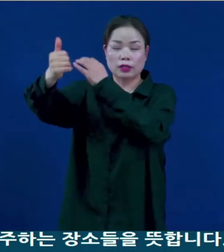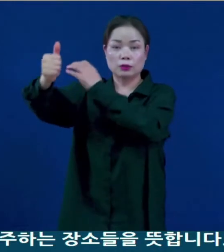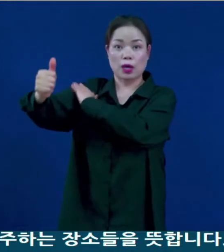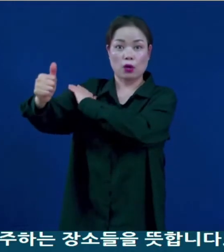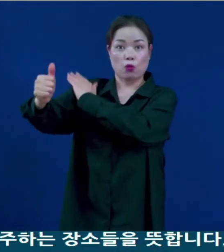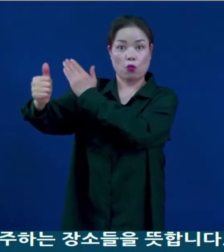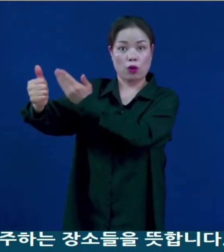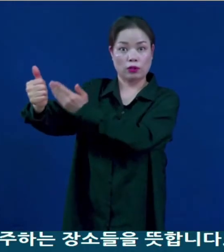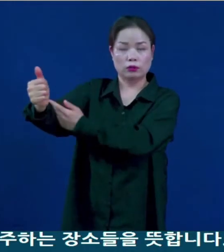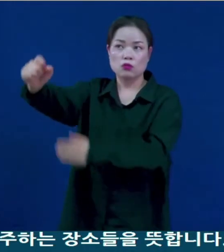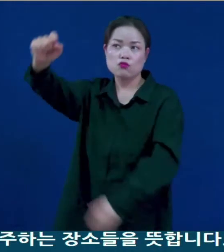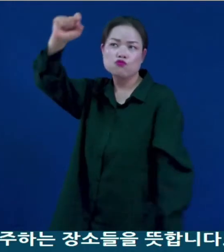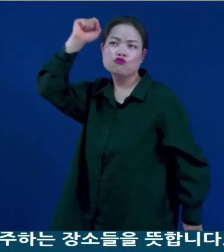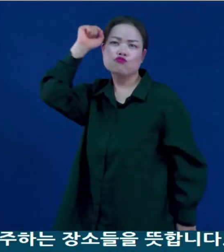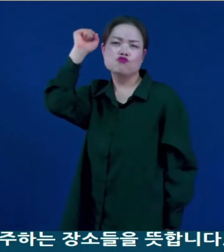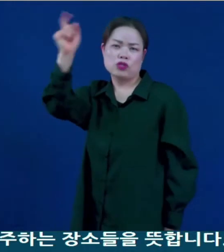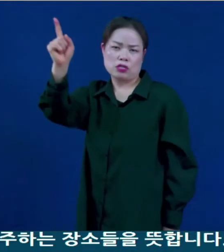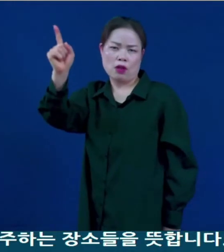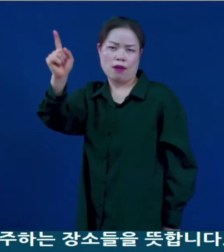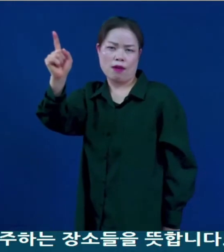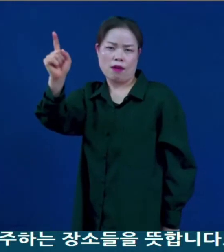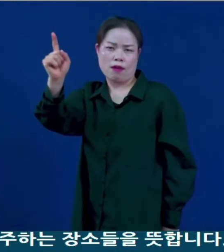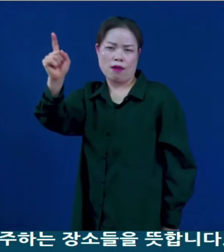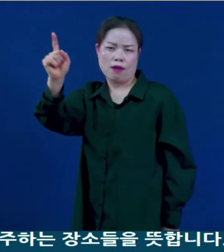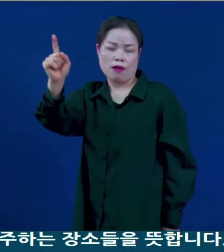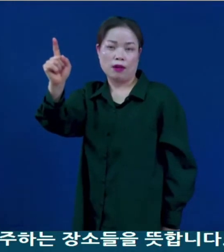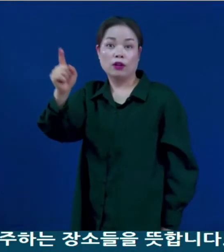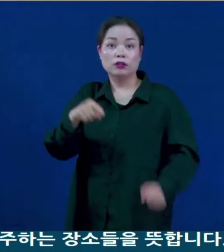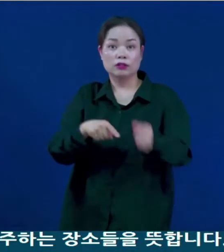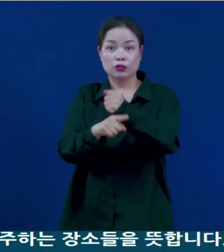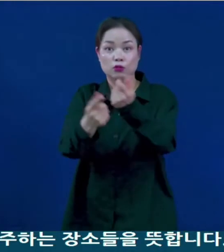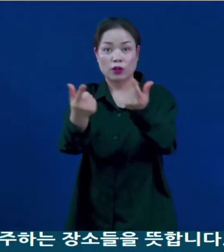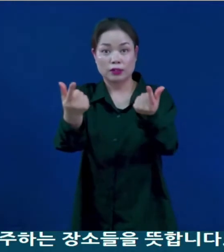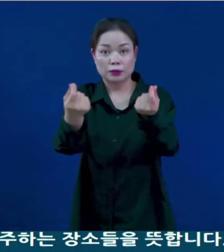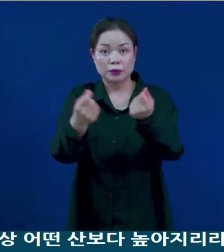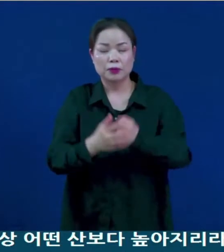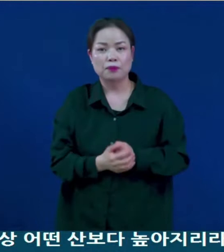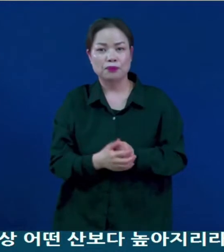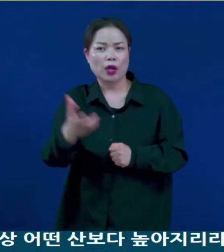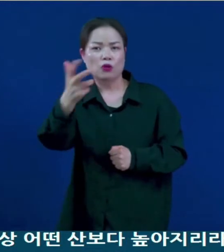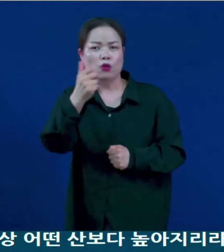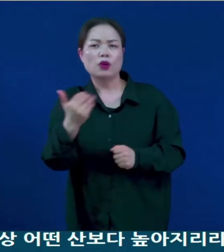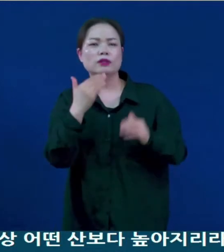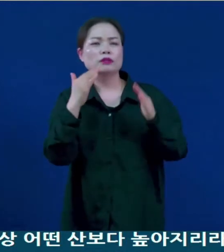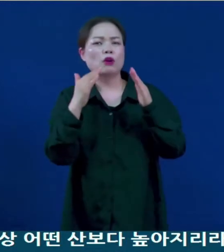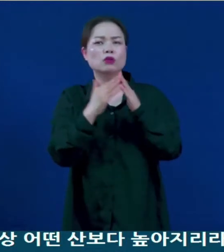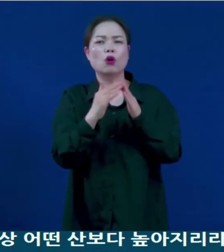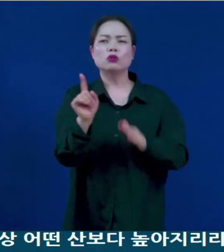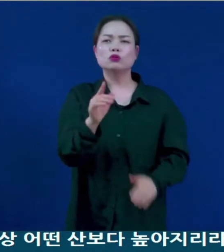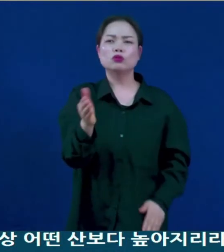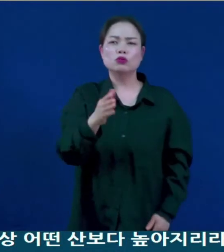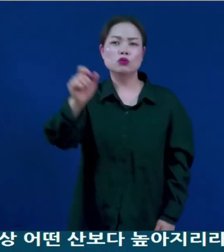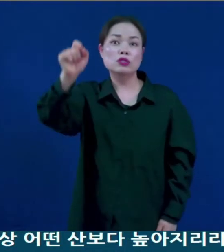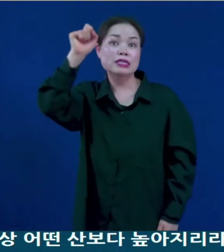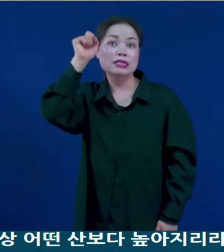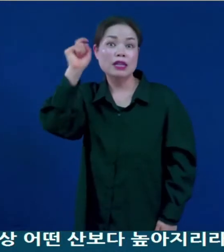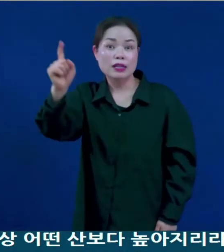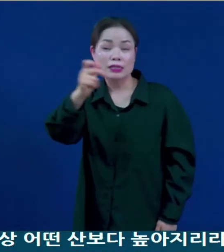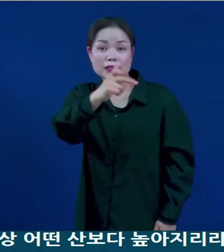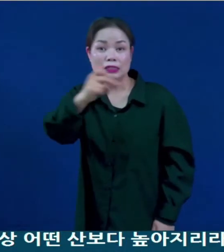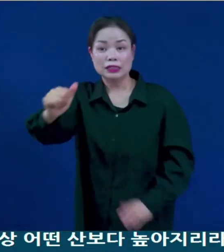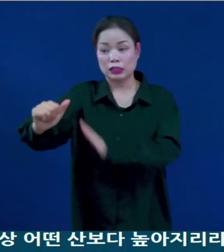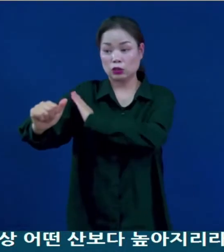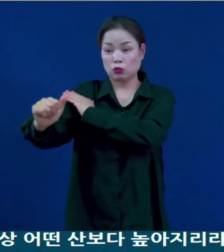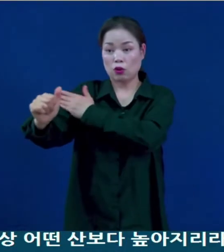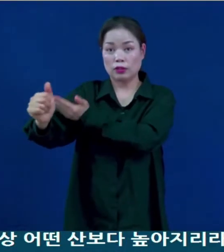권세가 위대해지리라, 그런 뜻입니다. 여호와의 성전이 어느 정도로 위대해져서 큰